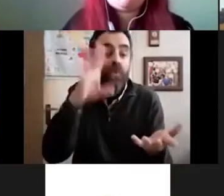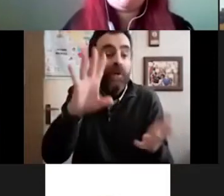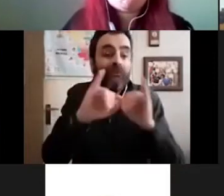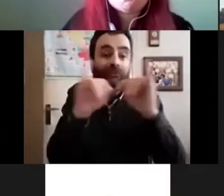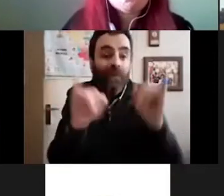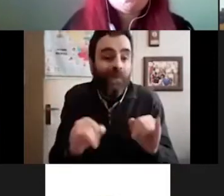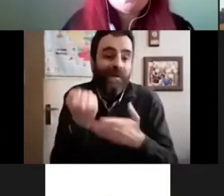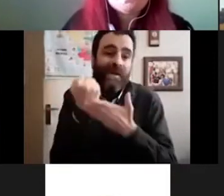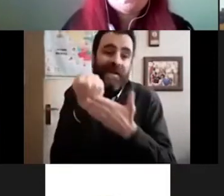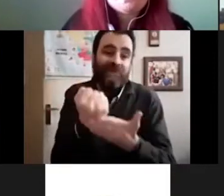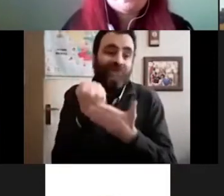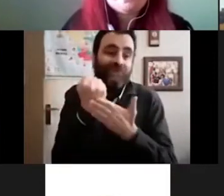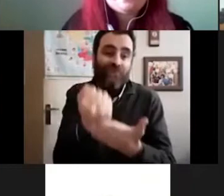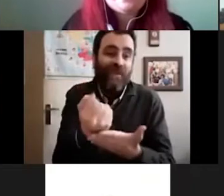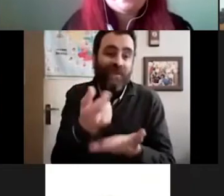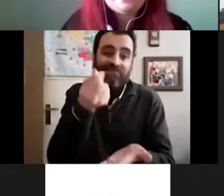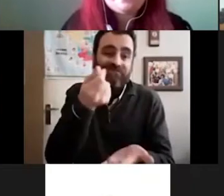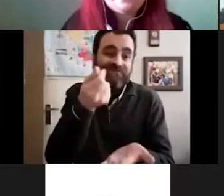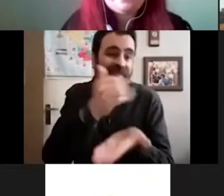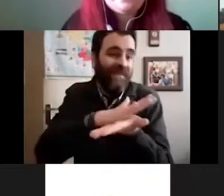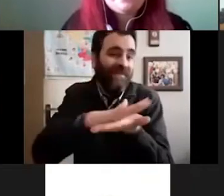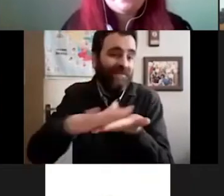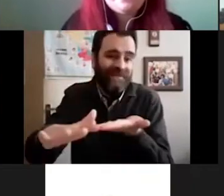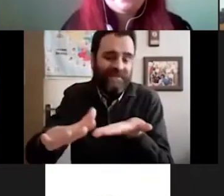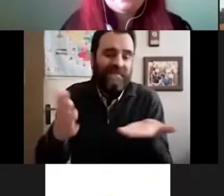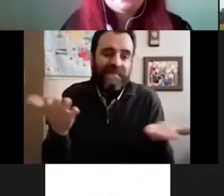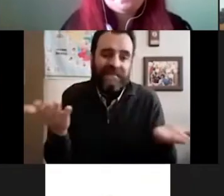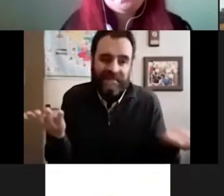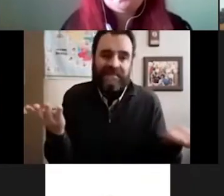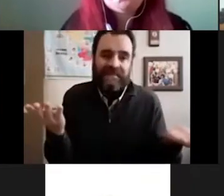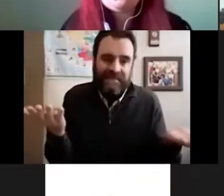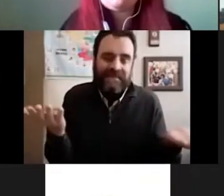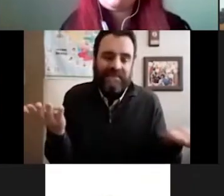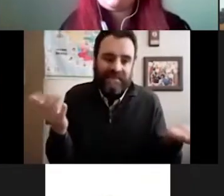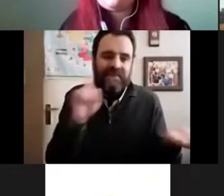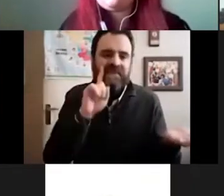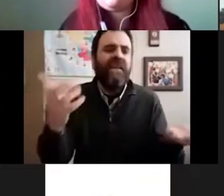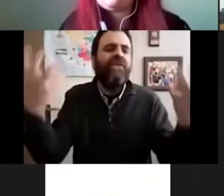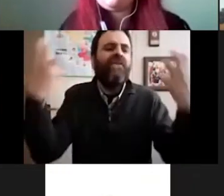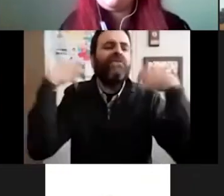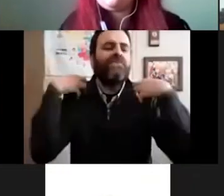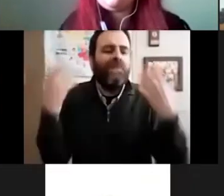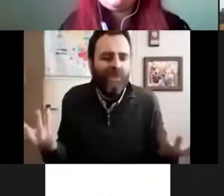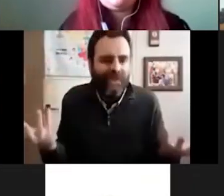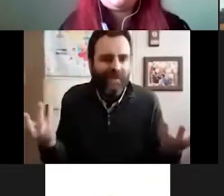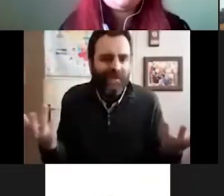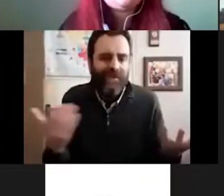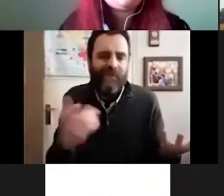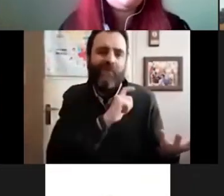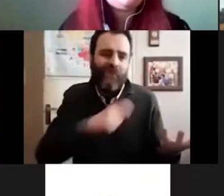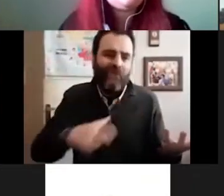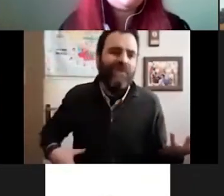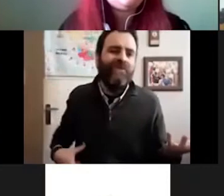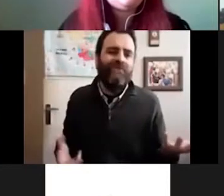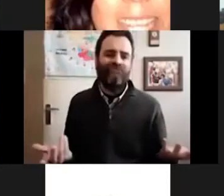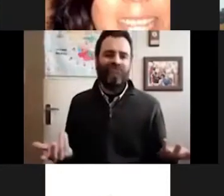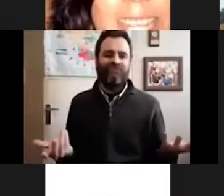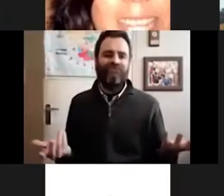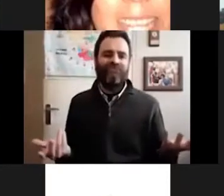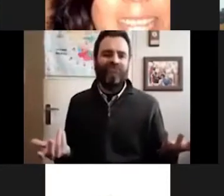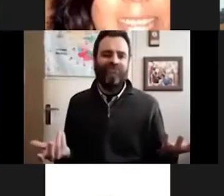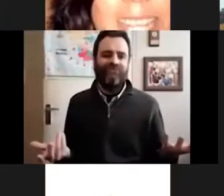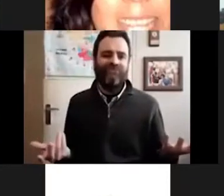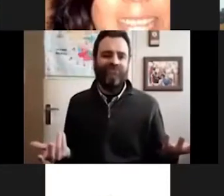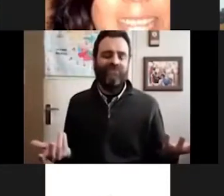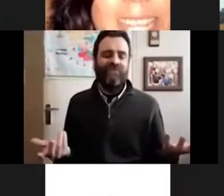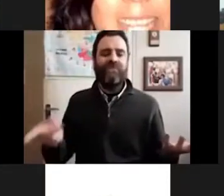quién me acompaña y asisten. Es la única forma de poder ayudar a este tema en que sea gratis también, porque ¿quién es responsable